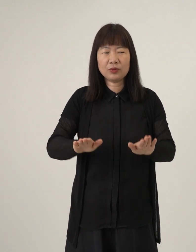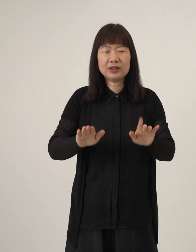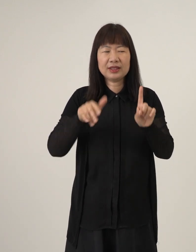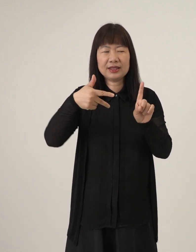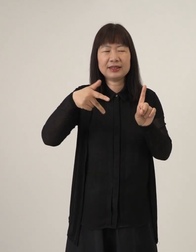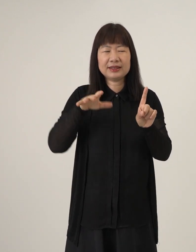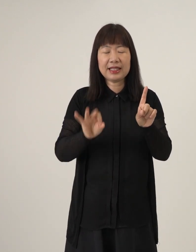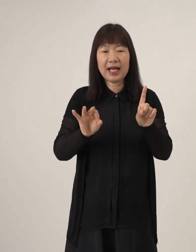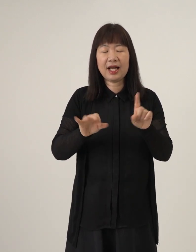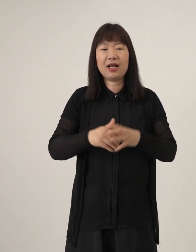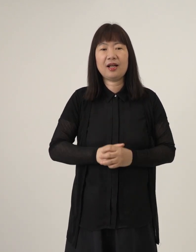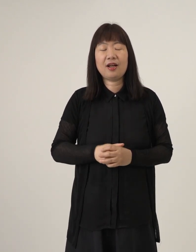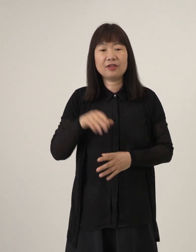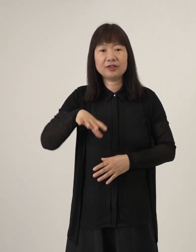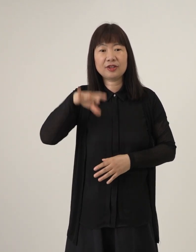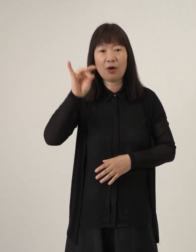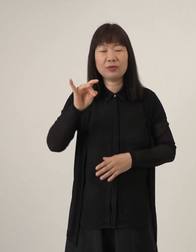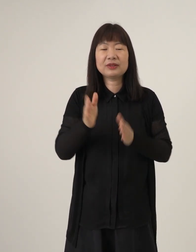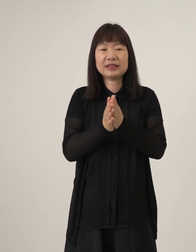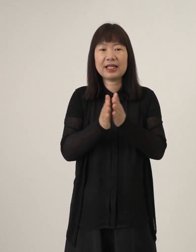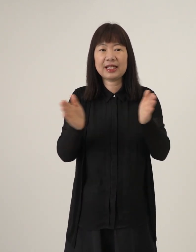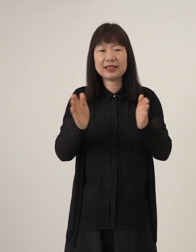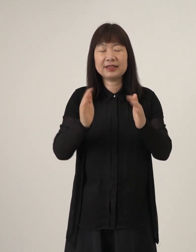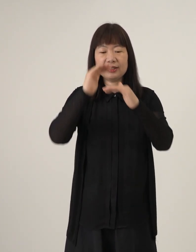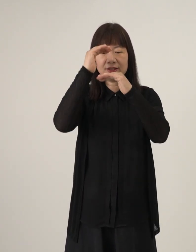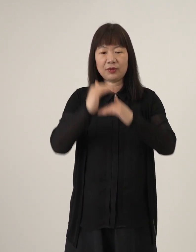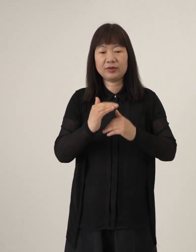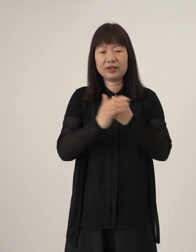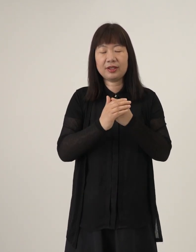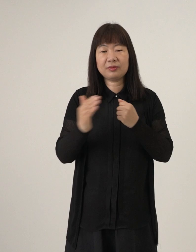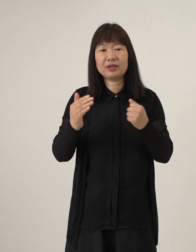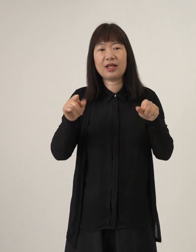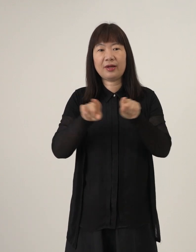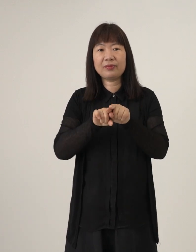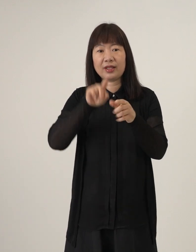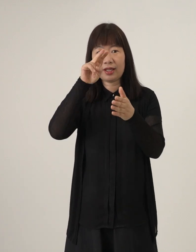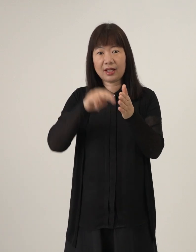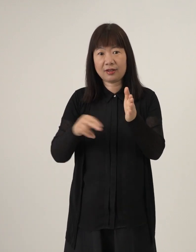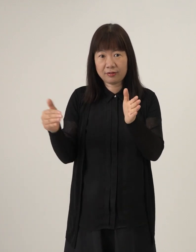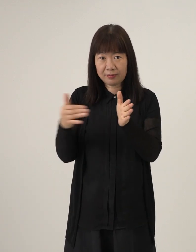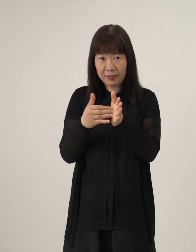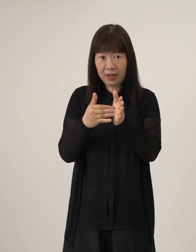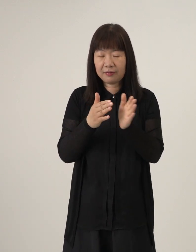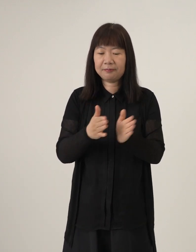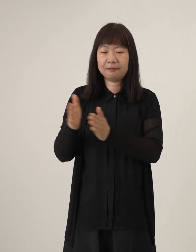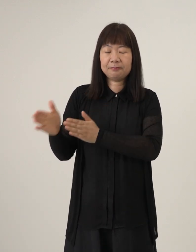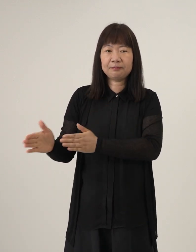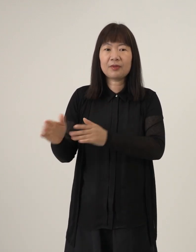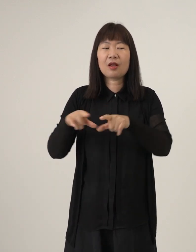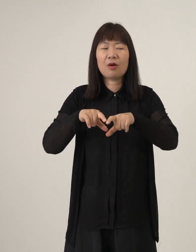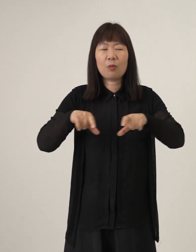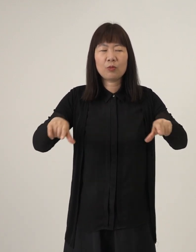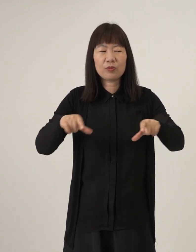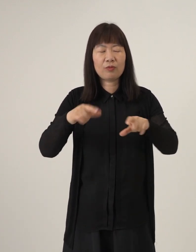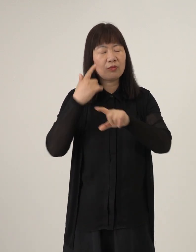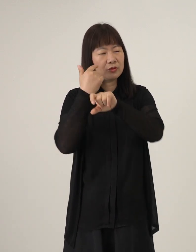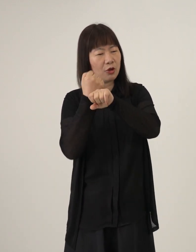1장을 서론격이니까 함께 우리가 읽었습니다. 보통 학자들이